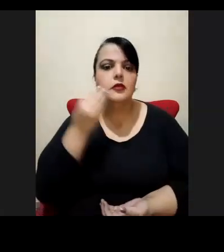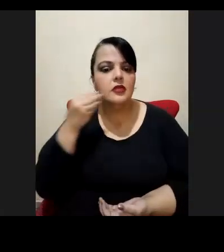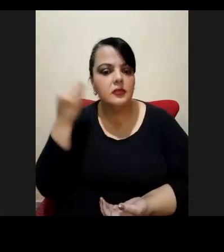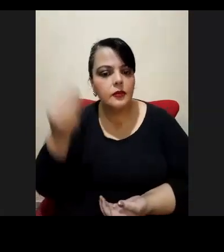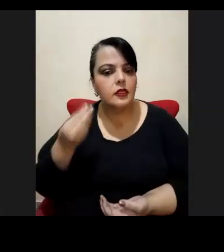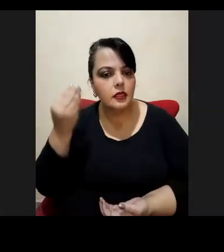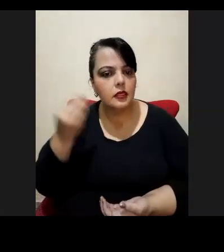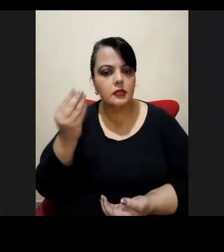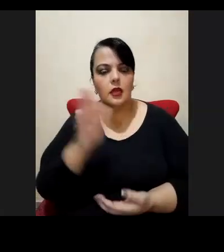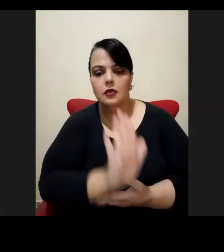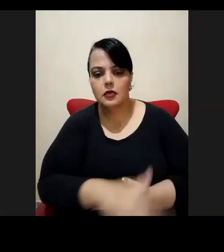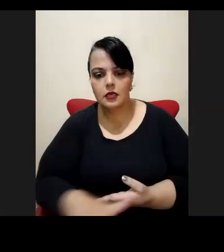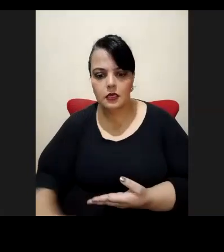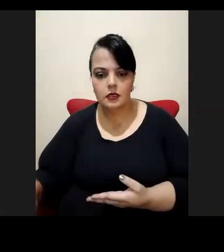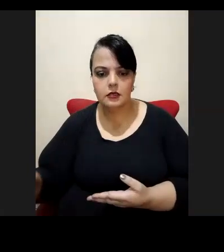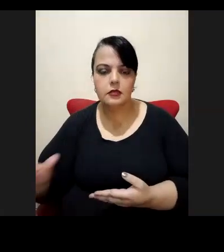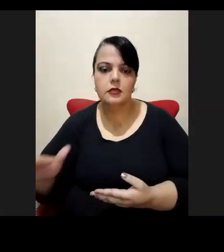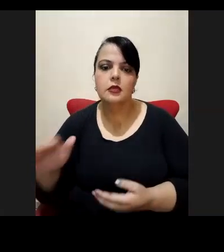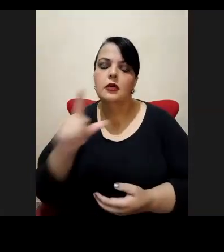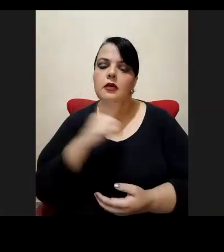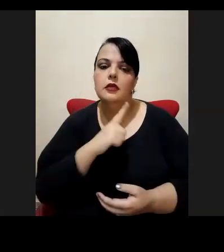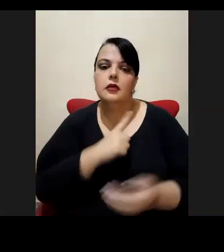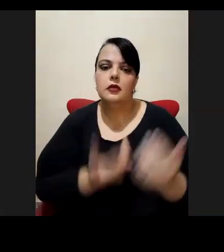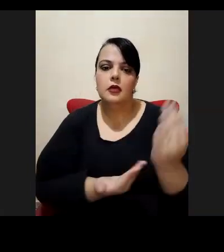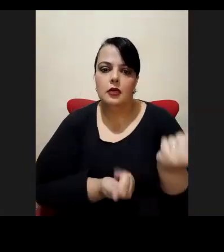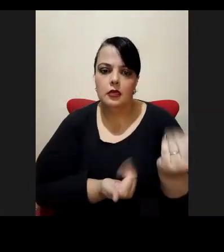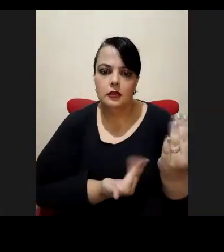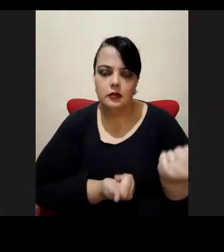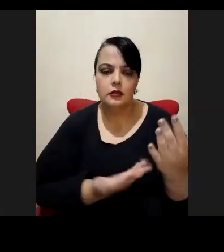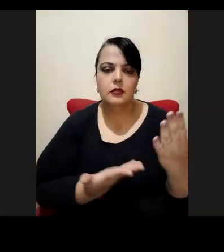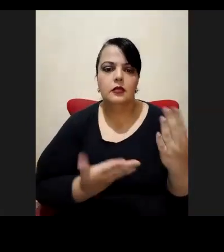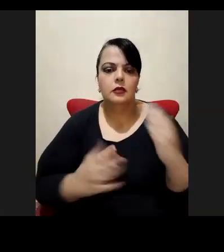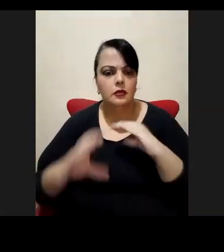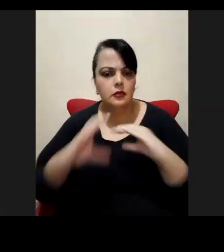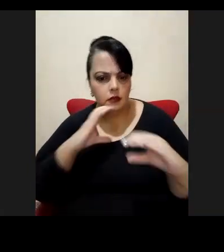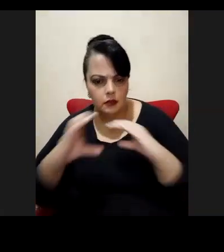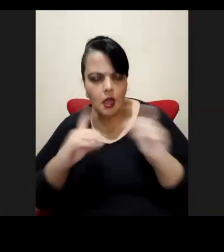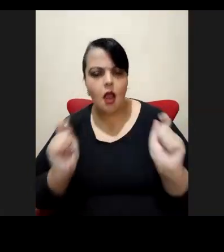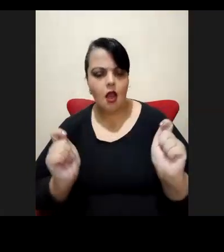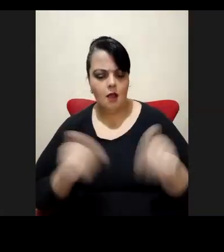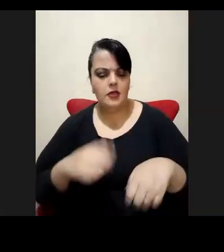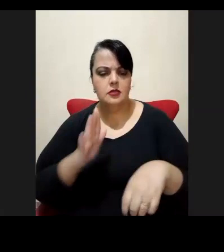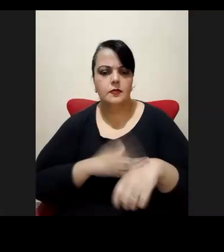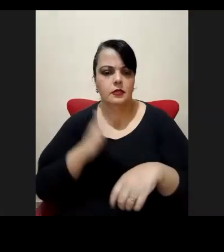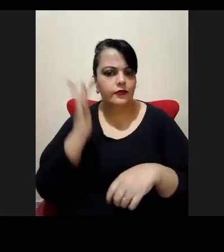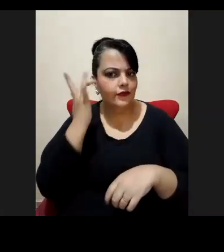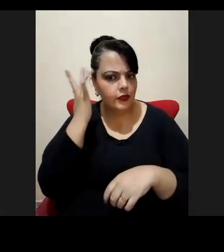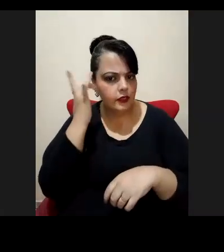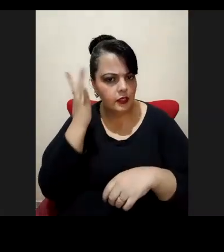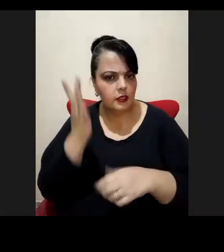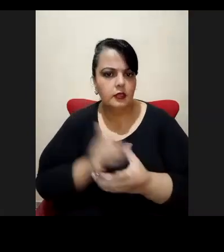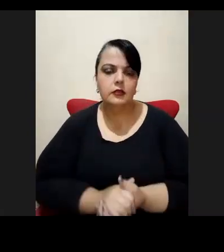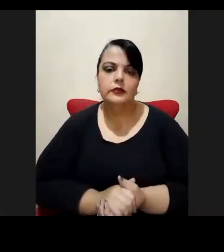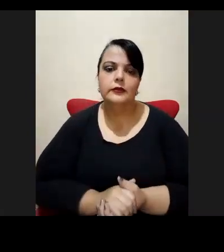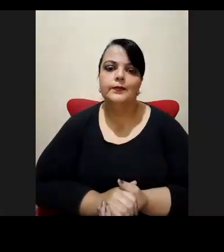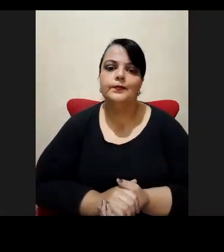da criança, que pode chegar na adolescência com uma habilidade de se comunicar muito mais fácil. E do ponto de tolerância